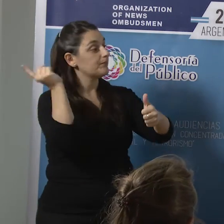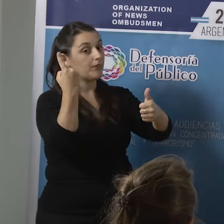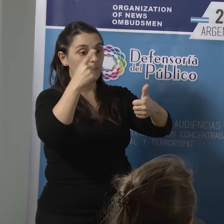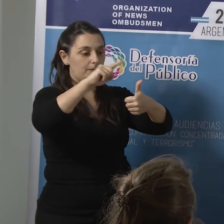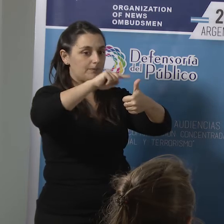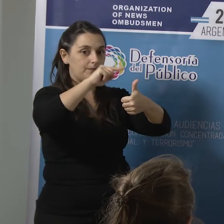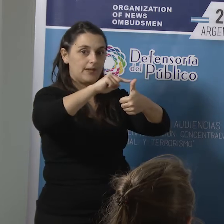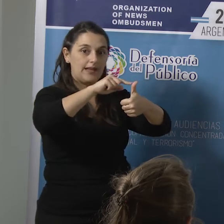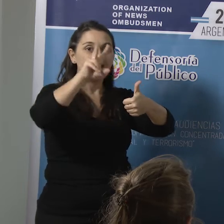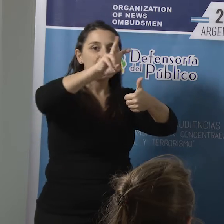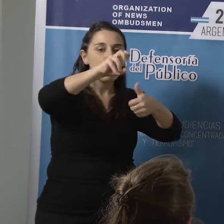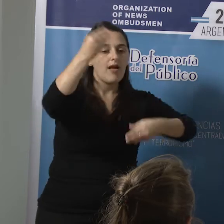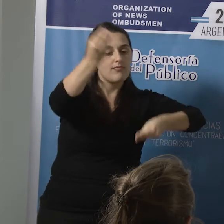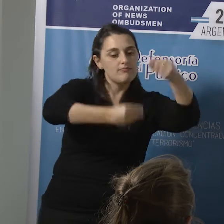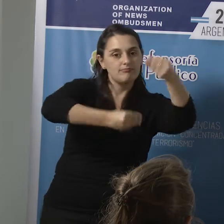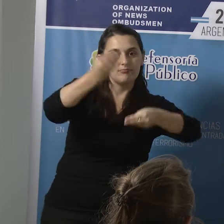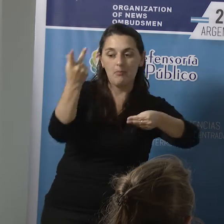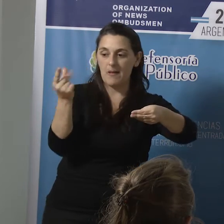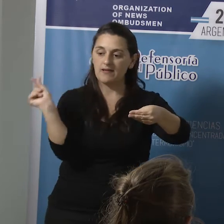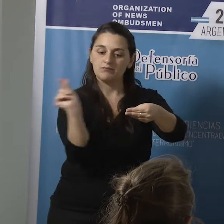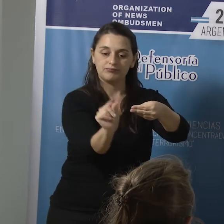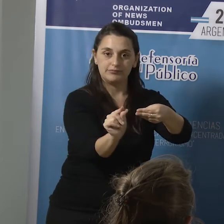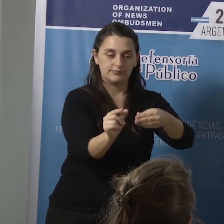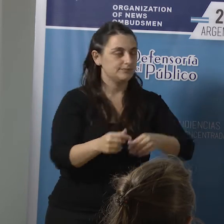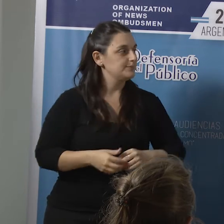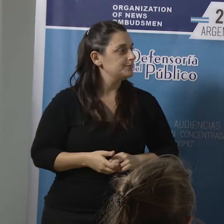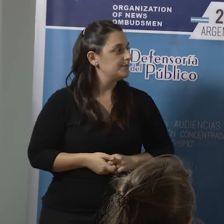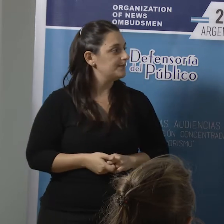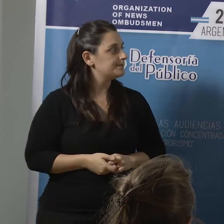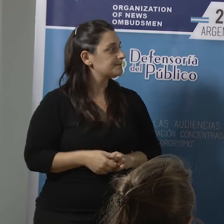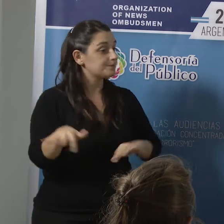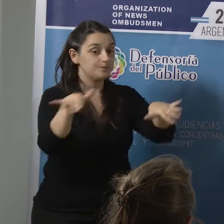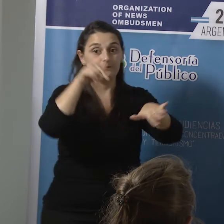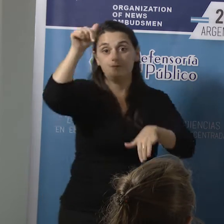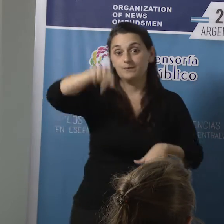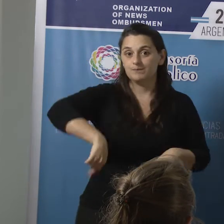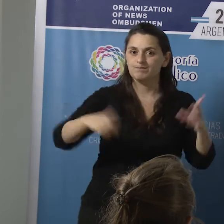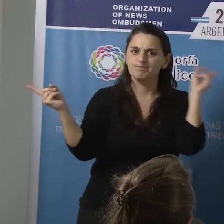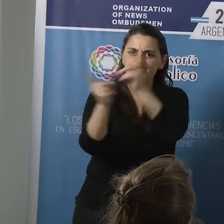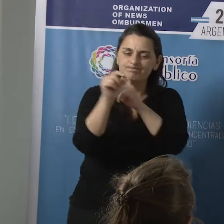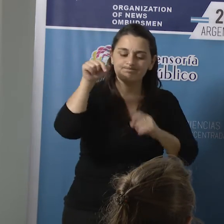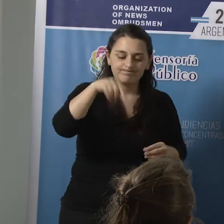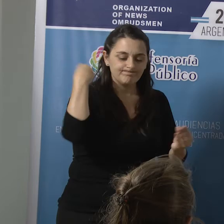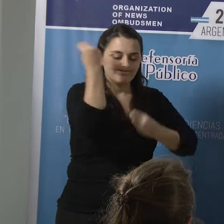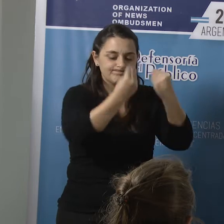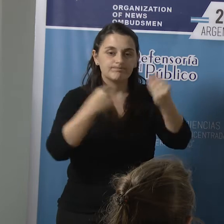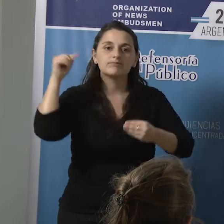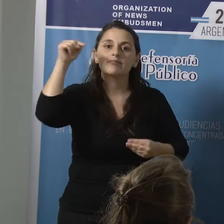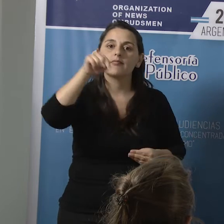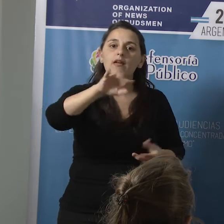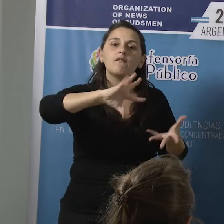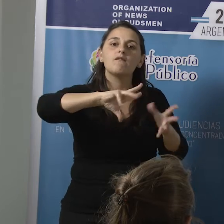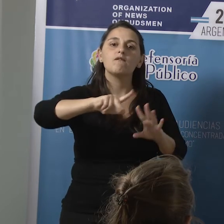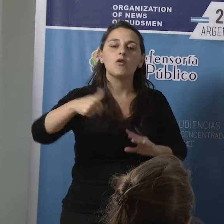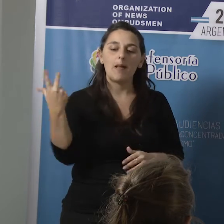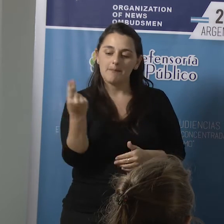con la administración del presupuesto asignado al defensor del televidente. Se ha visto con preocupación la forma en que se ha dispuesto normativamente la designación